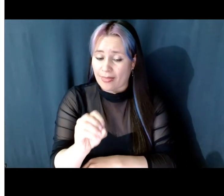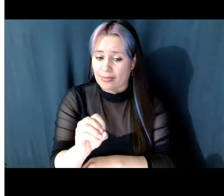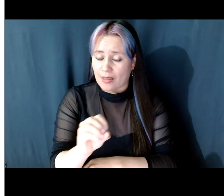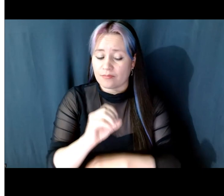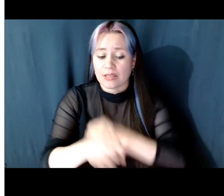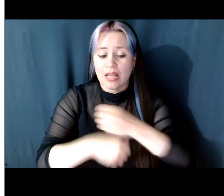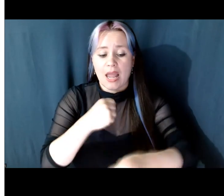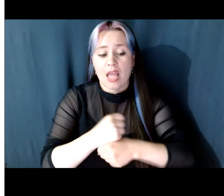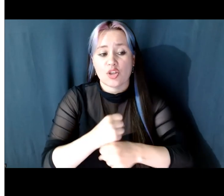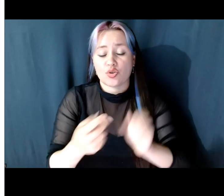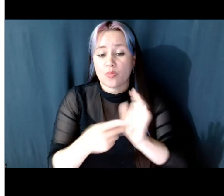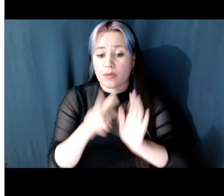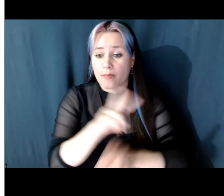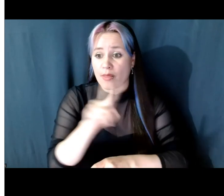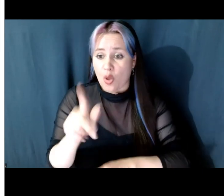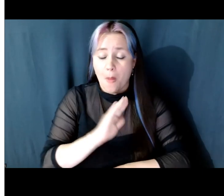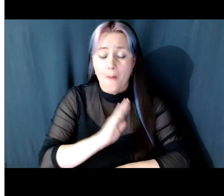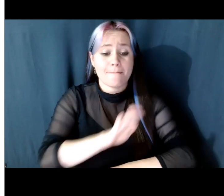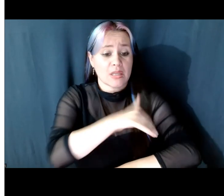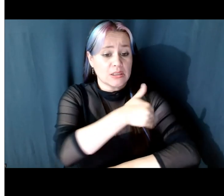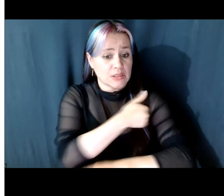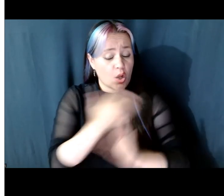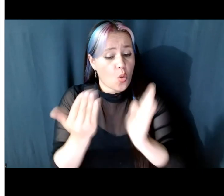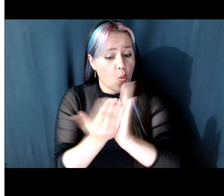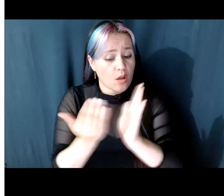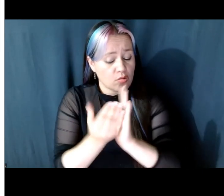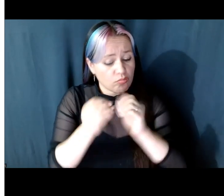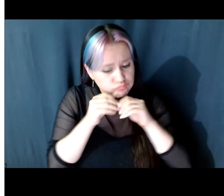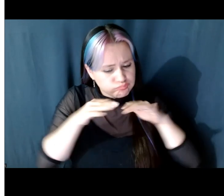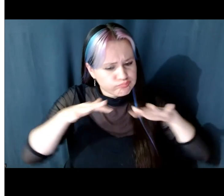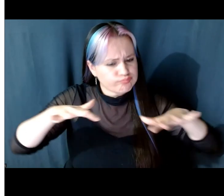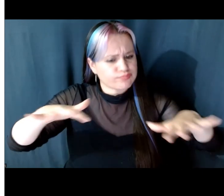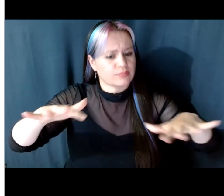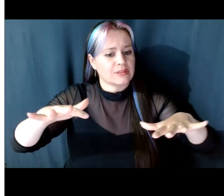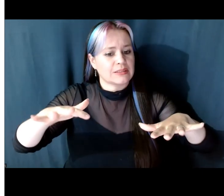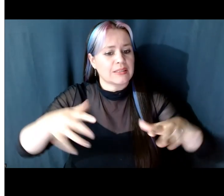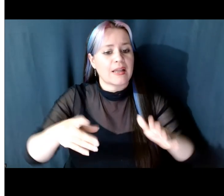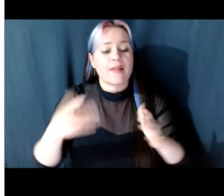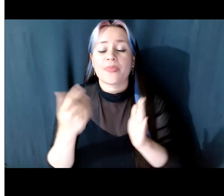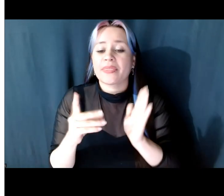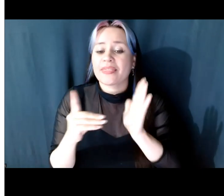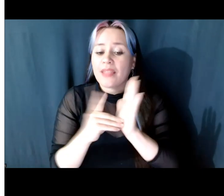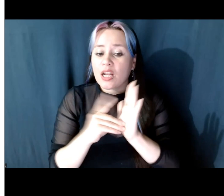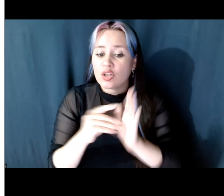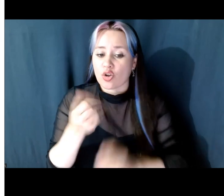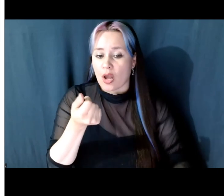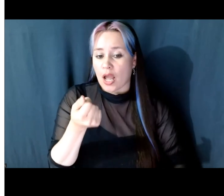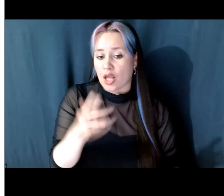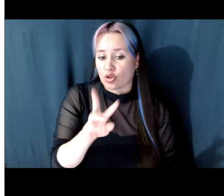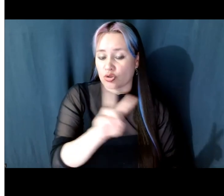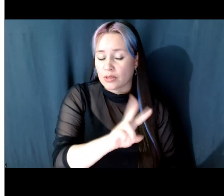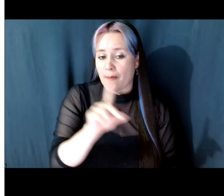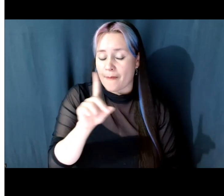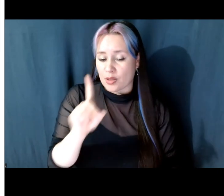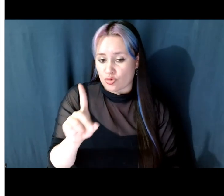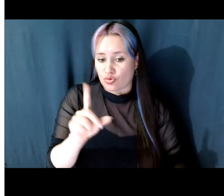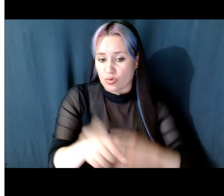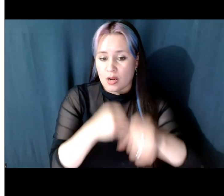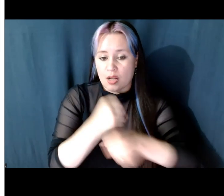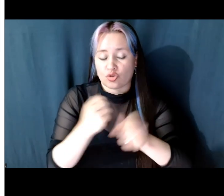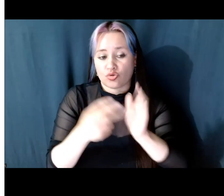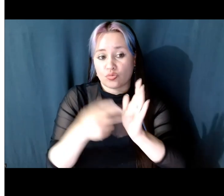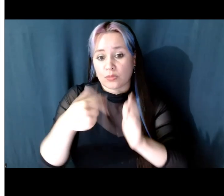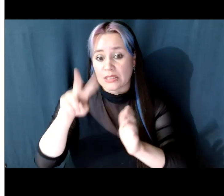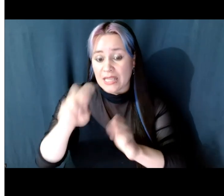2017 con énfasis particular en perfiles profesionales y la realización de ajustes razonables bajo mecanismos de